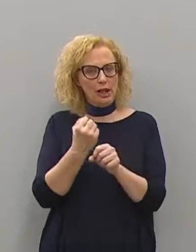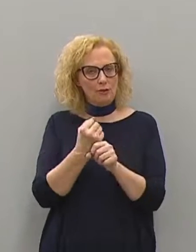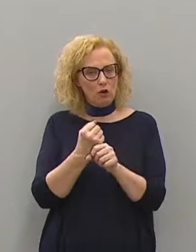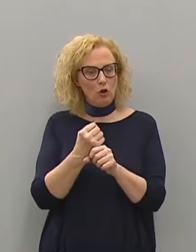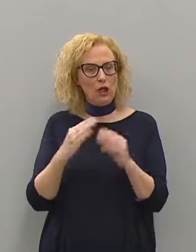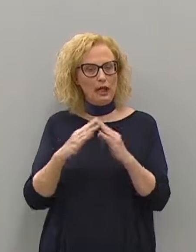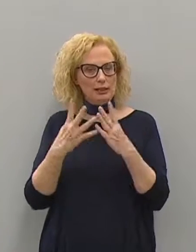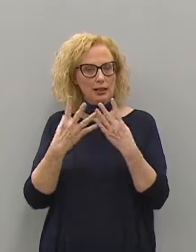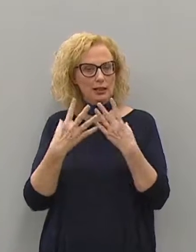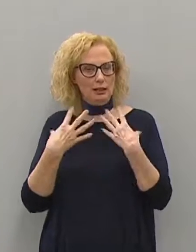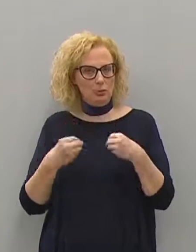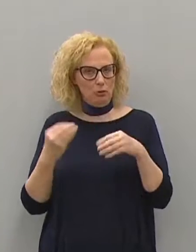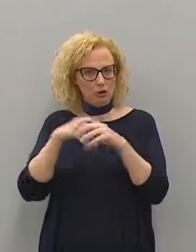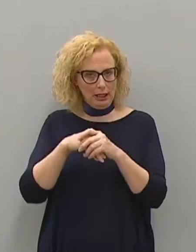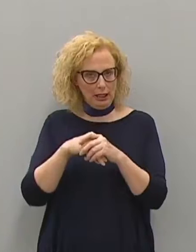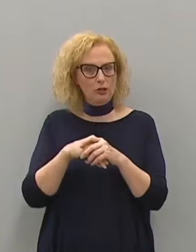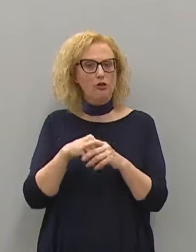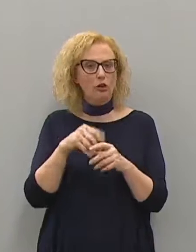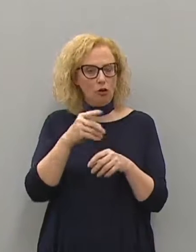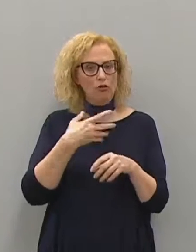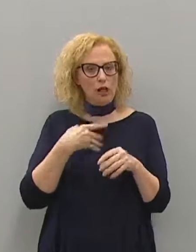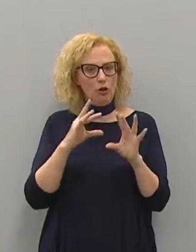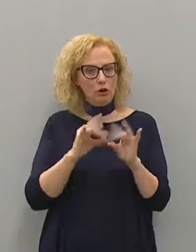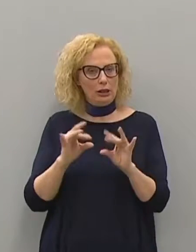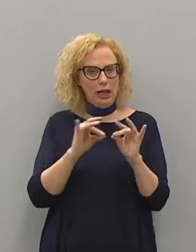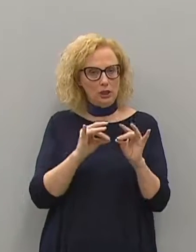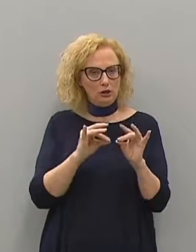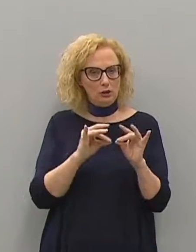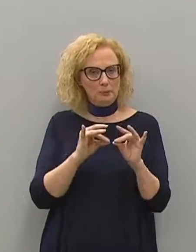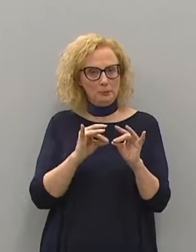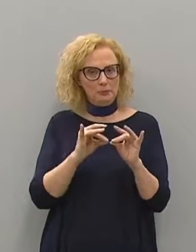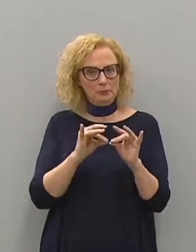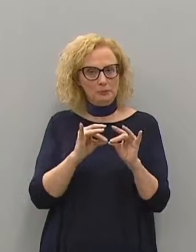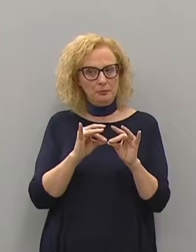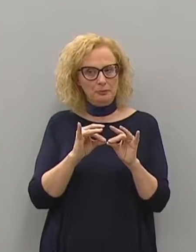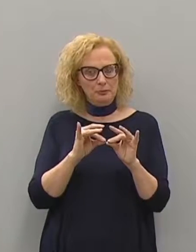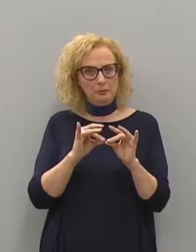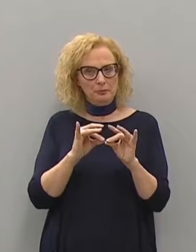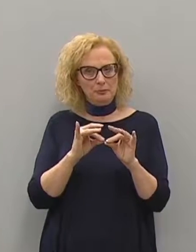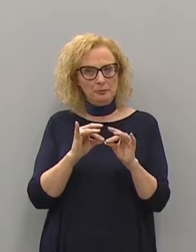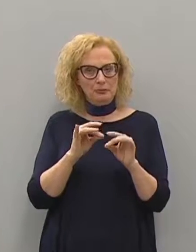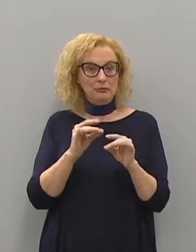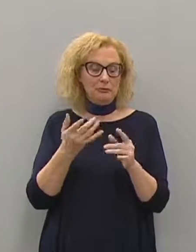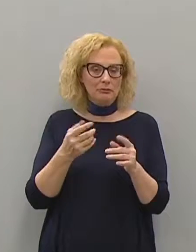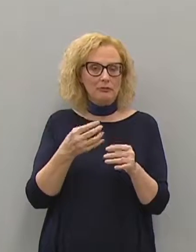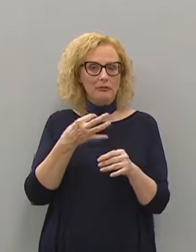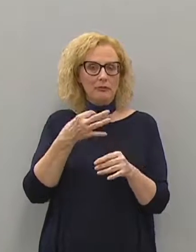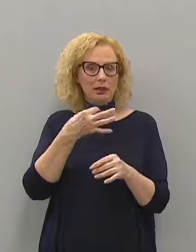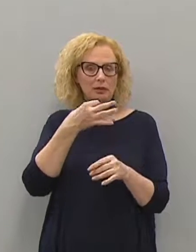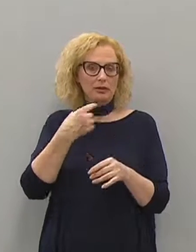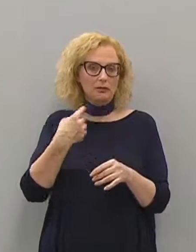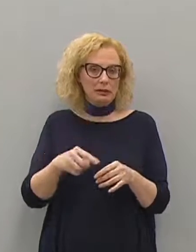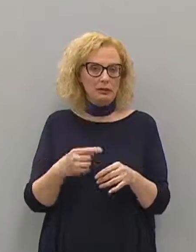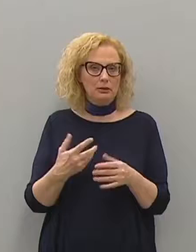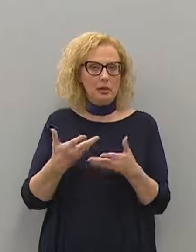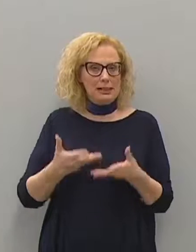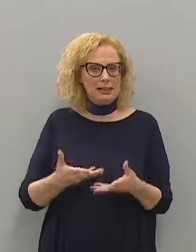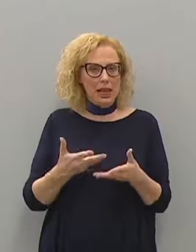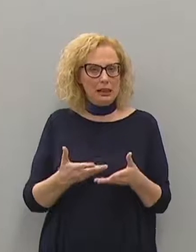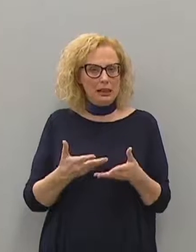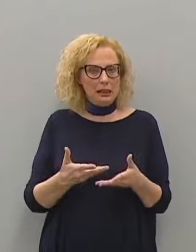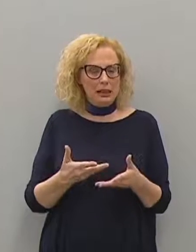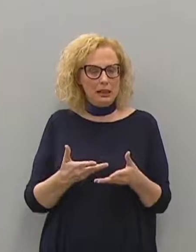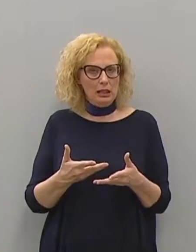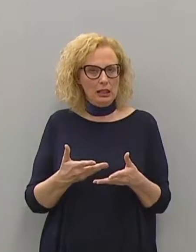rsa che oggi sono casi attivi quindi questa notizia pesante evidentemente anche per